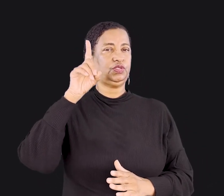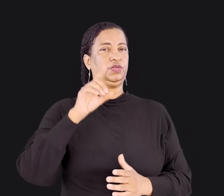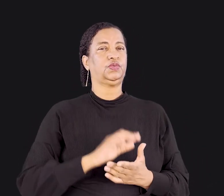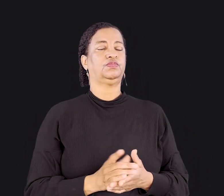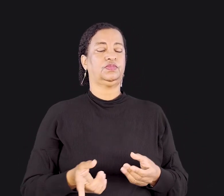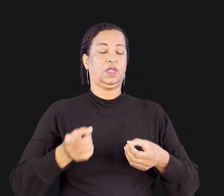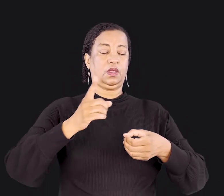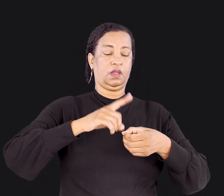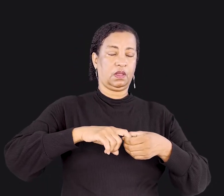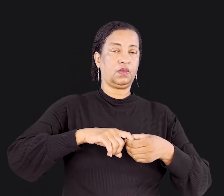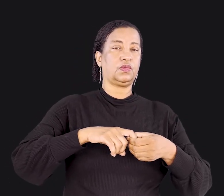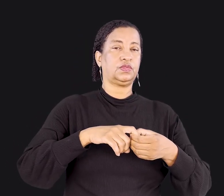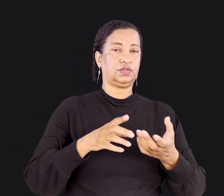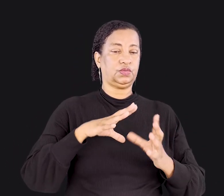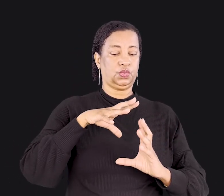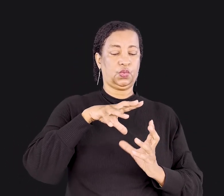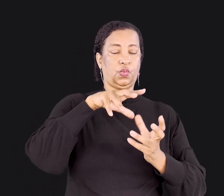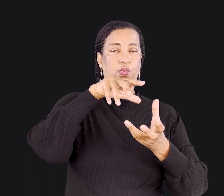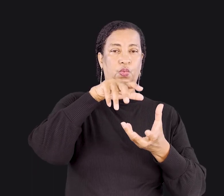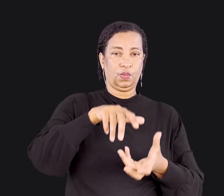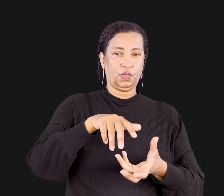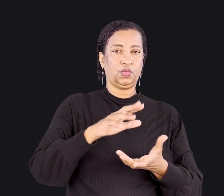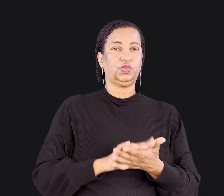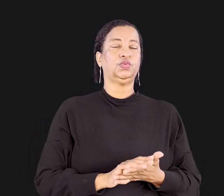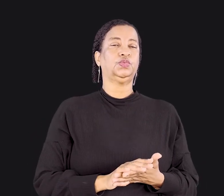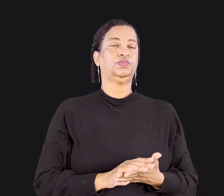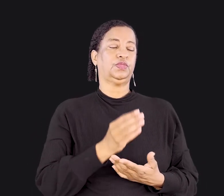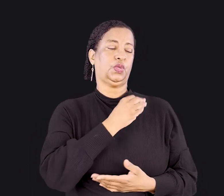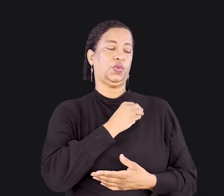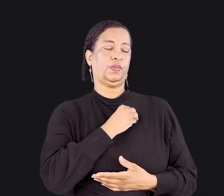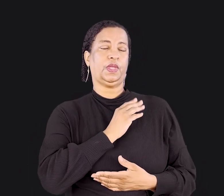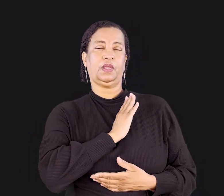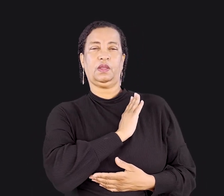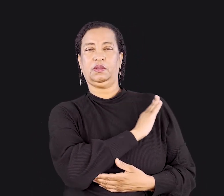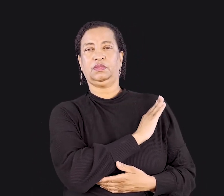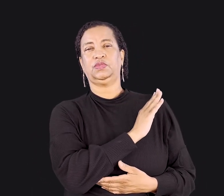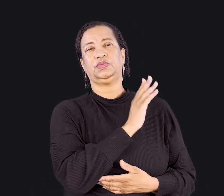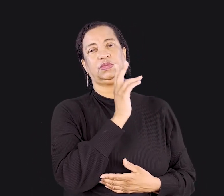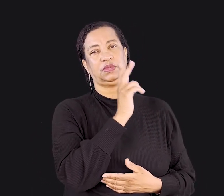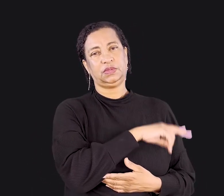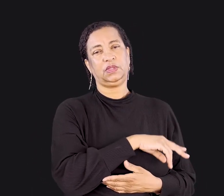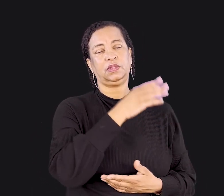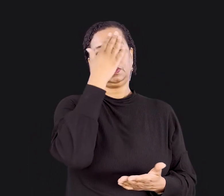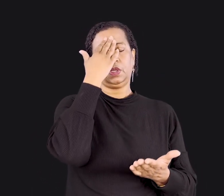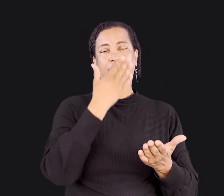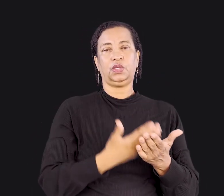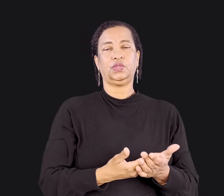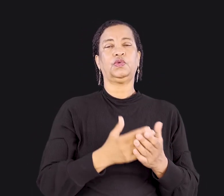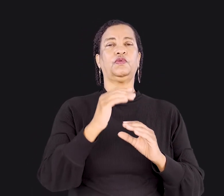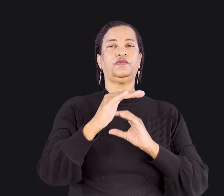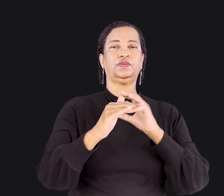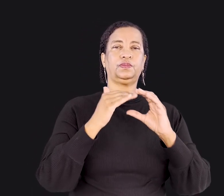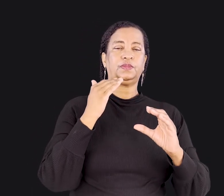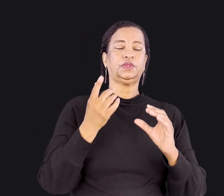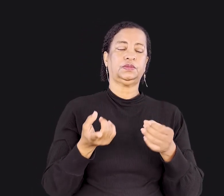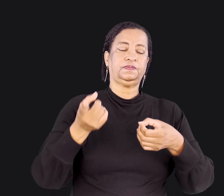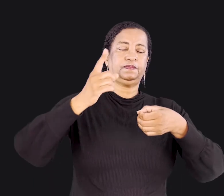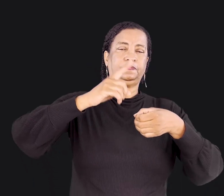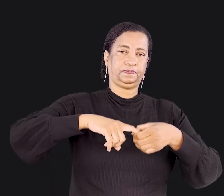que reconciliou consigo o mundo, não levando em conta os pecados dos homens, e nos confiou a mensagem da